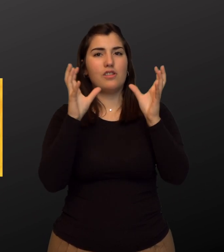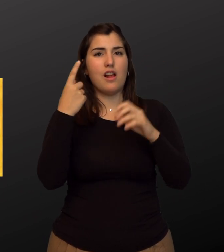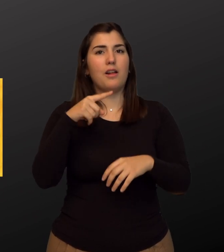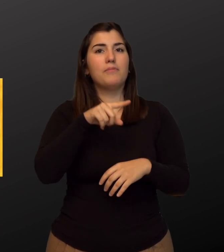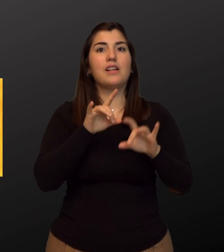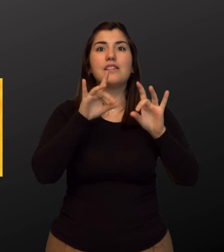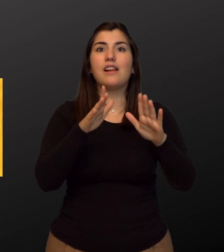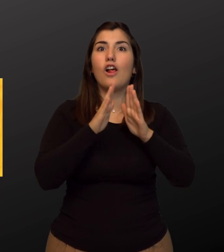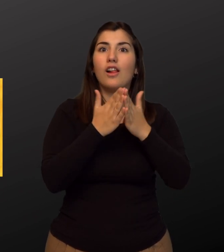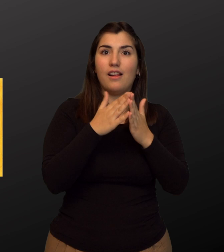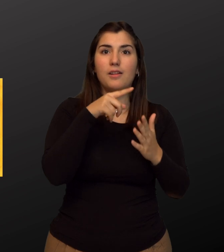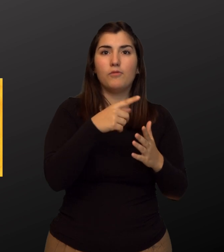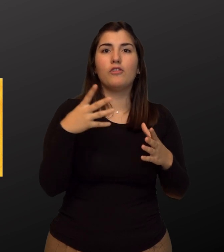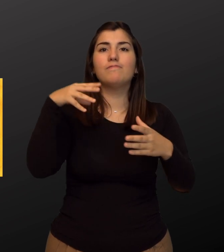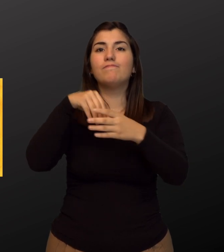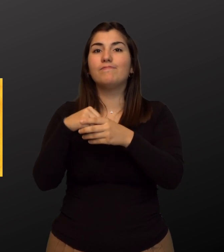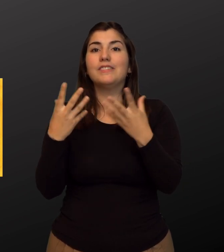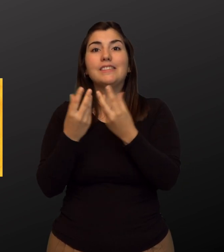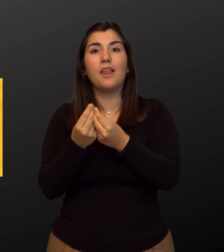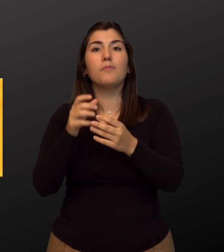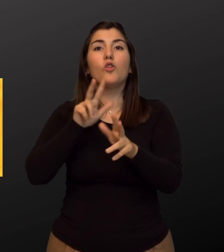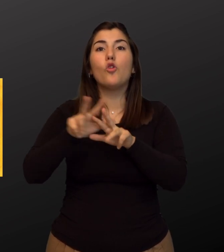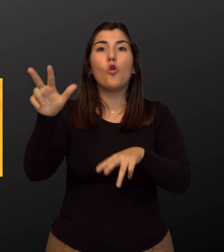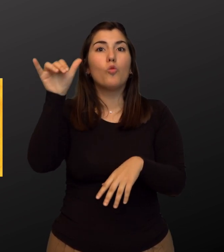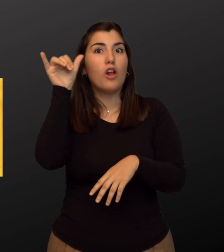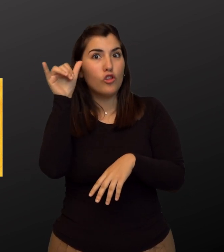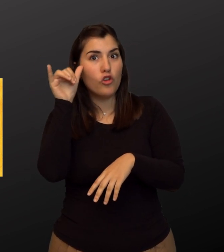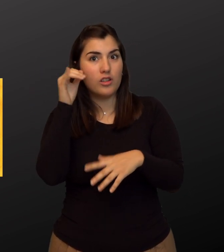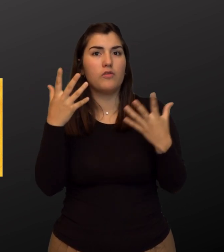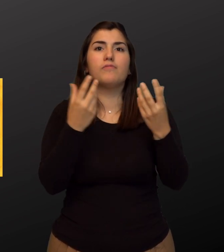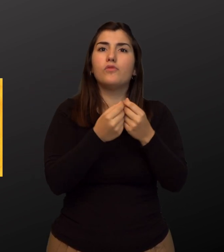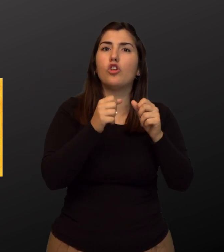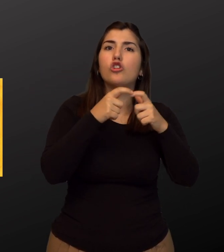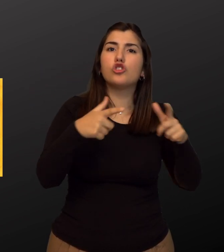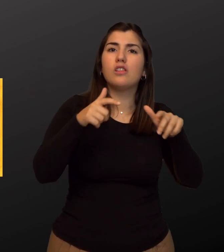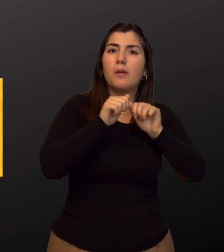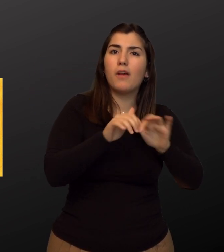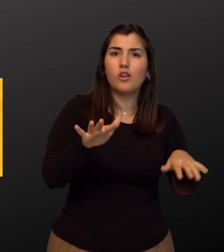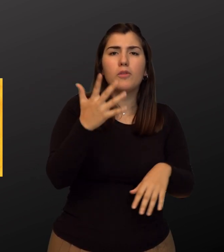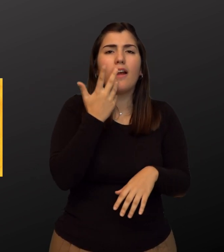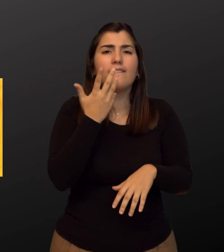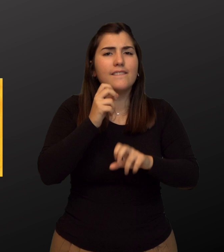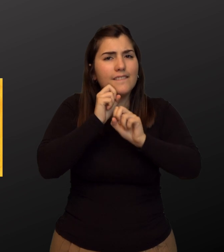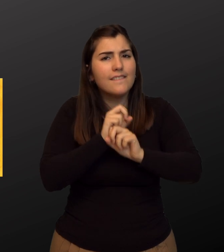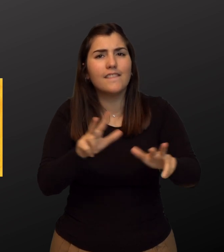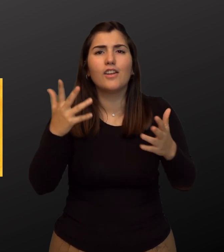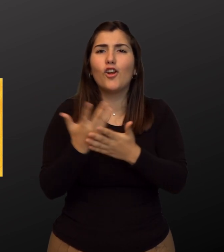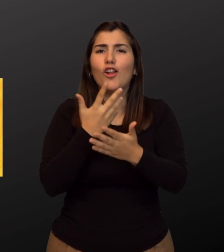immaginaria il salone del libro con il Comune di Torino e la Città Metropolitana vorrebbero comunicarvi una